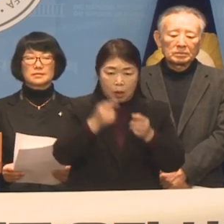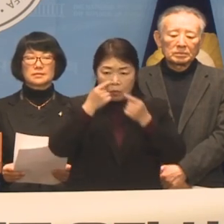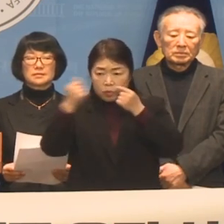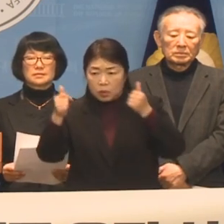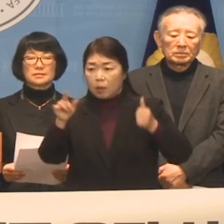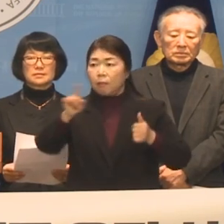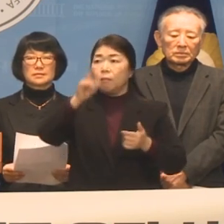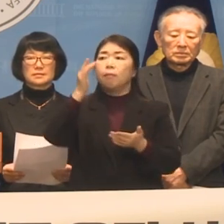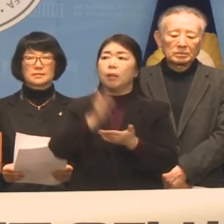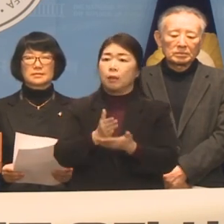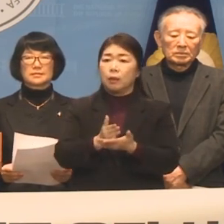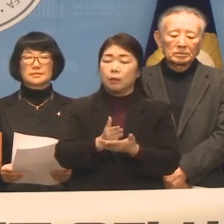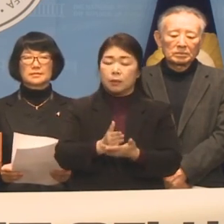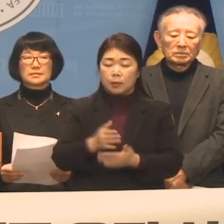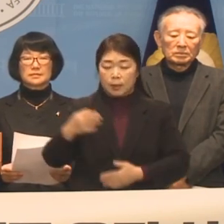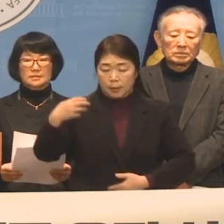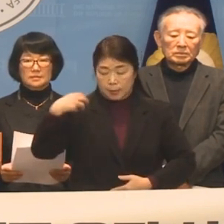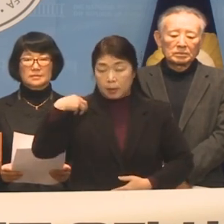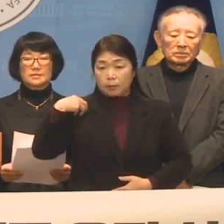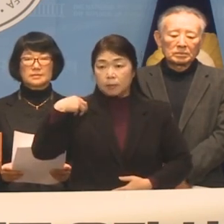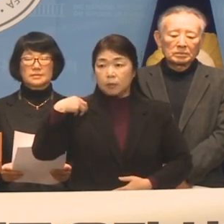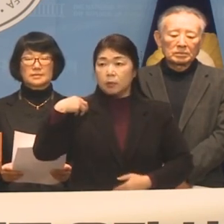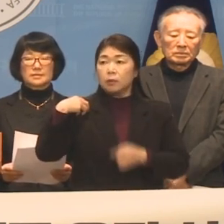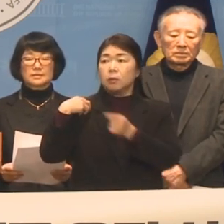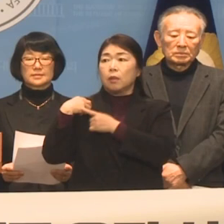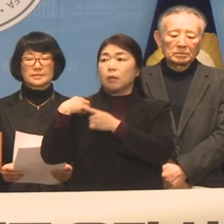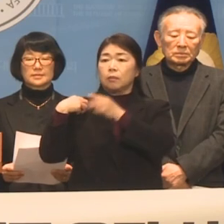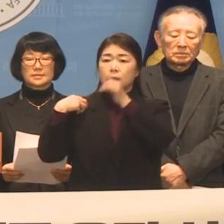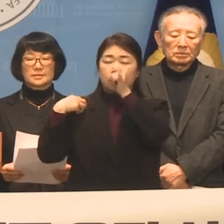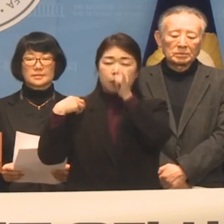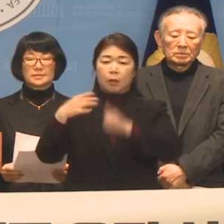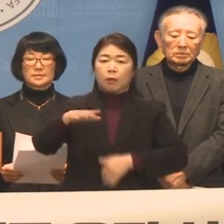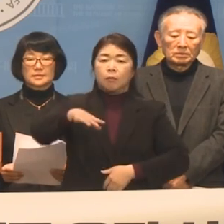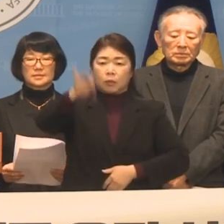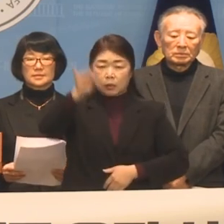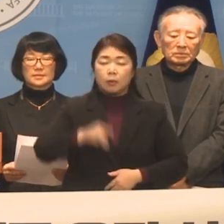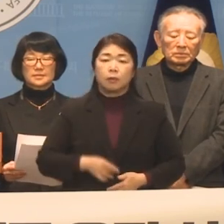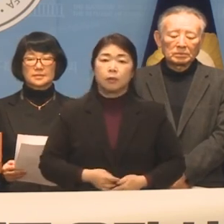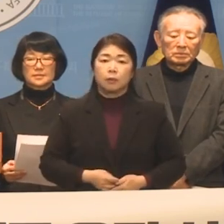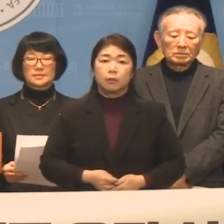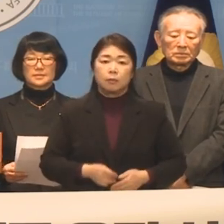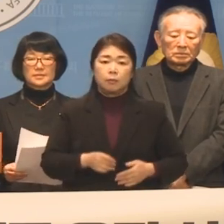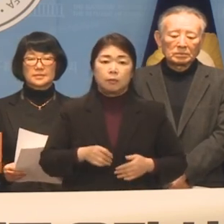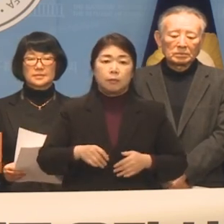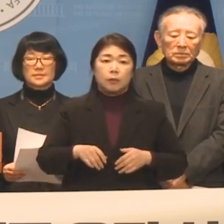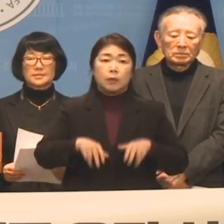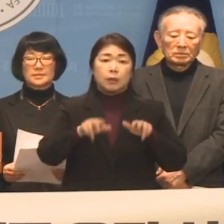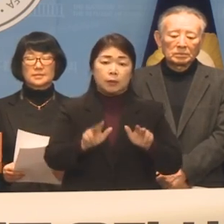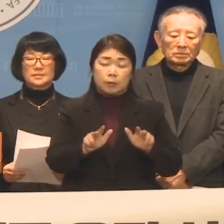없이요, 책임성 있게 선도적으로 현행